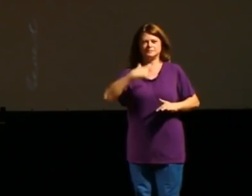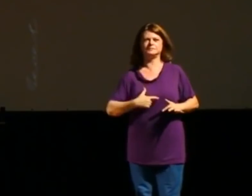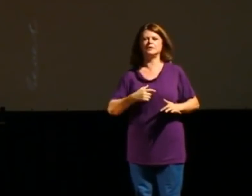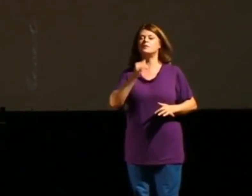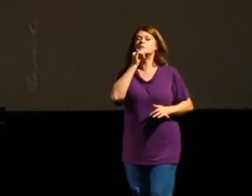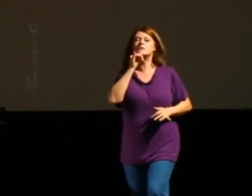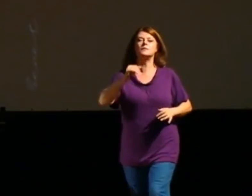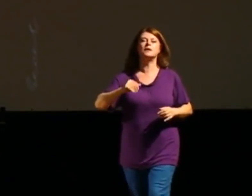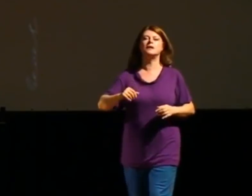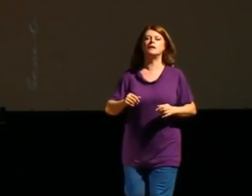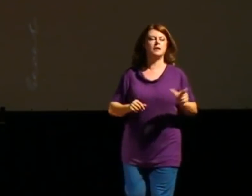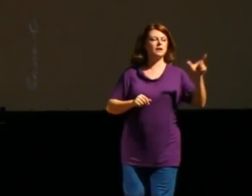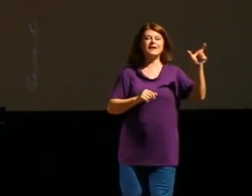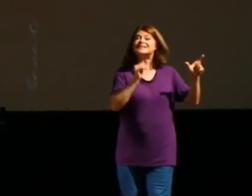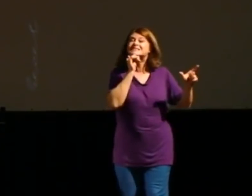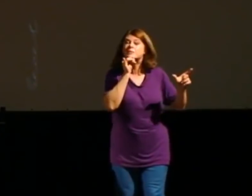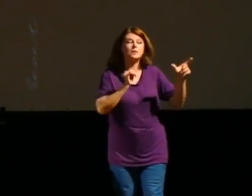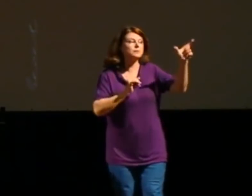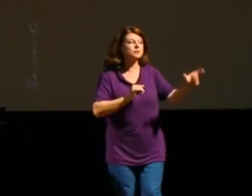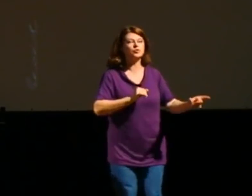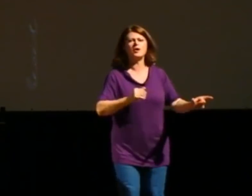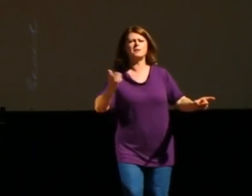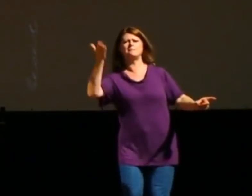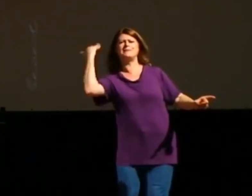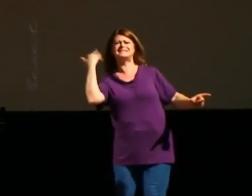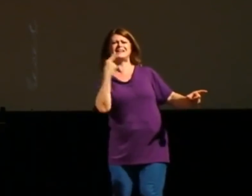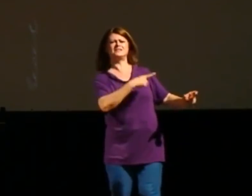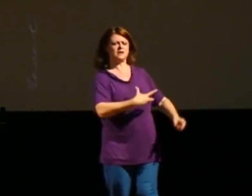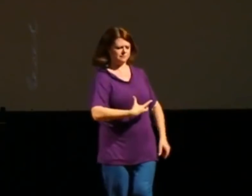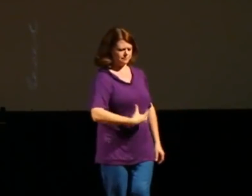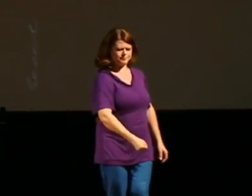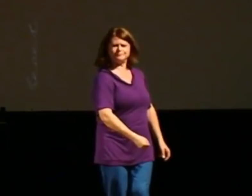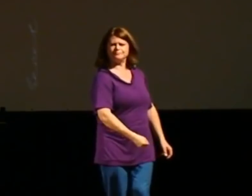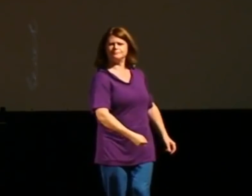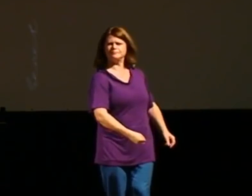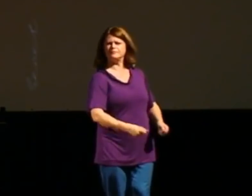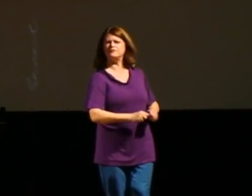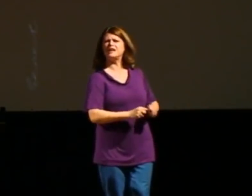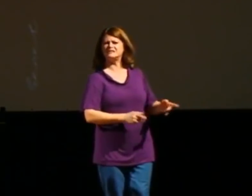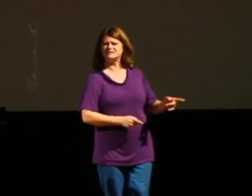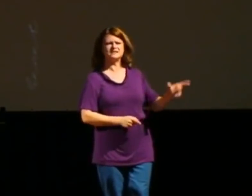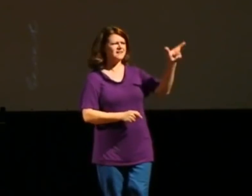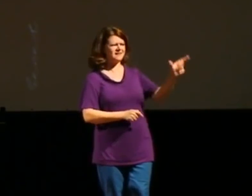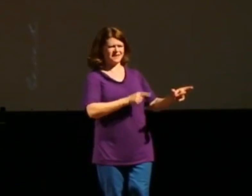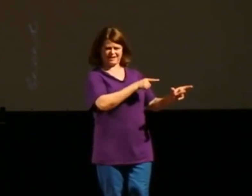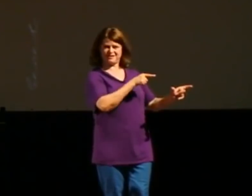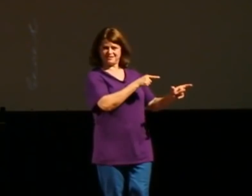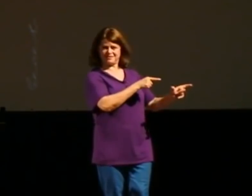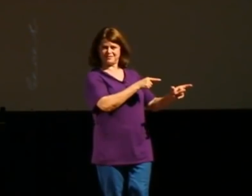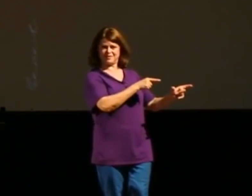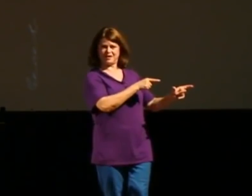aborto? Você conhece a culpa que uma mulher carrega por